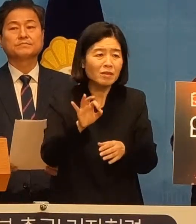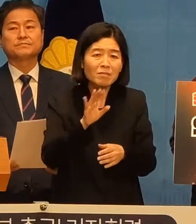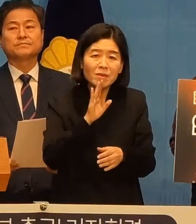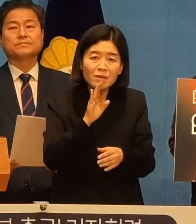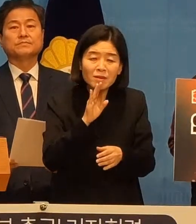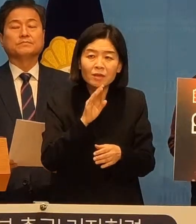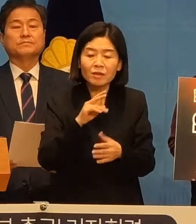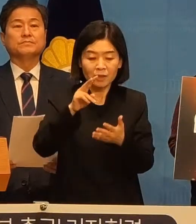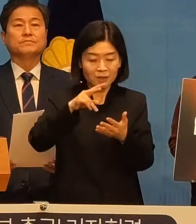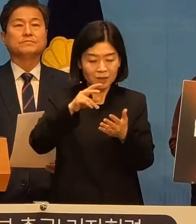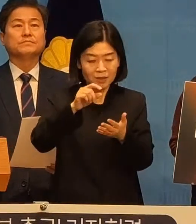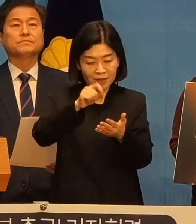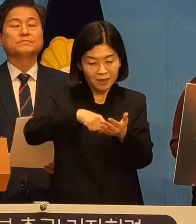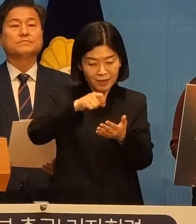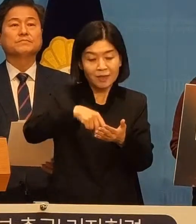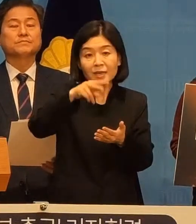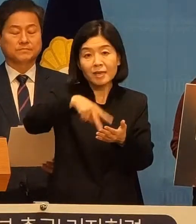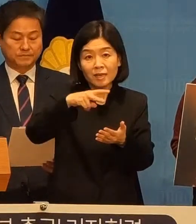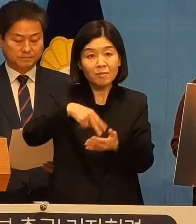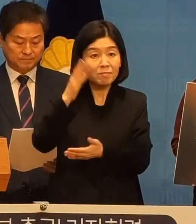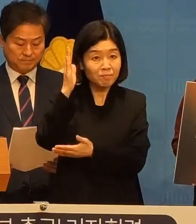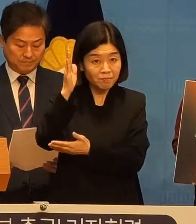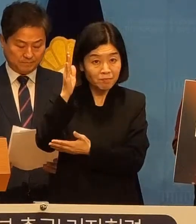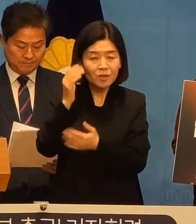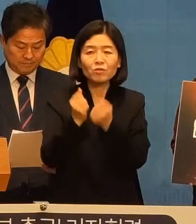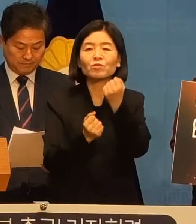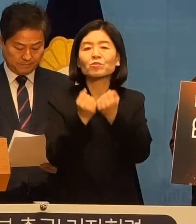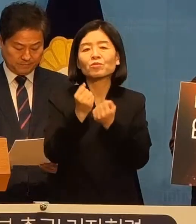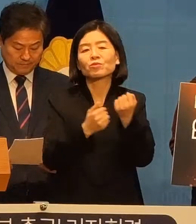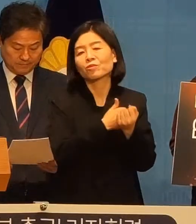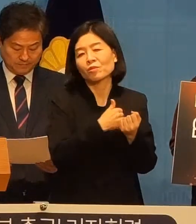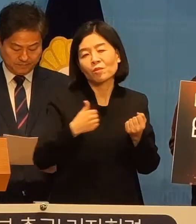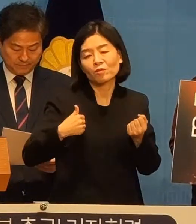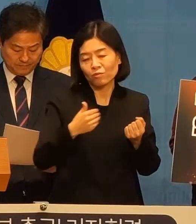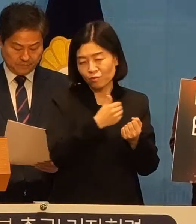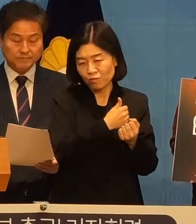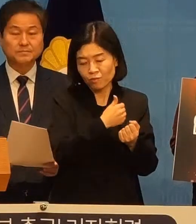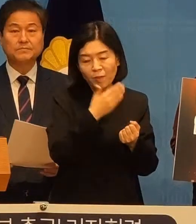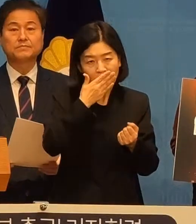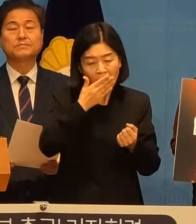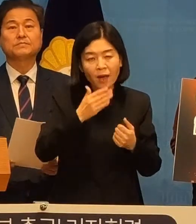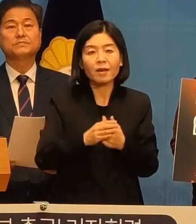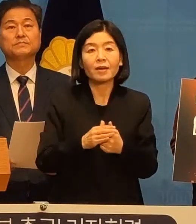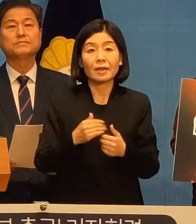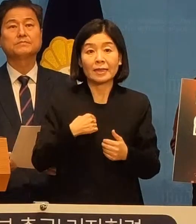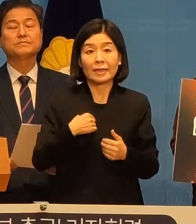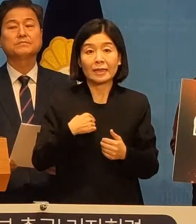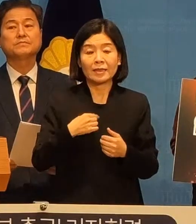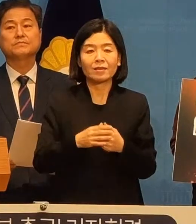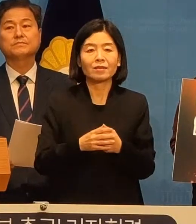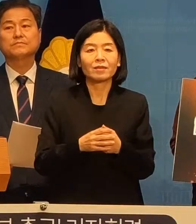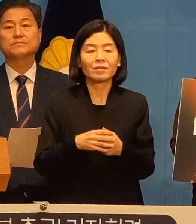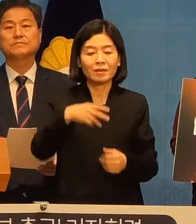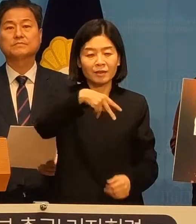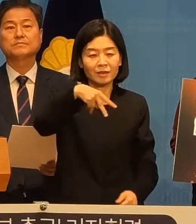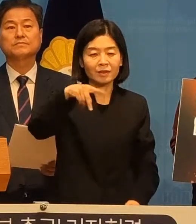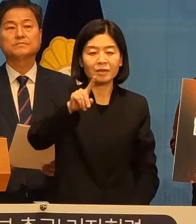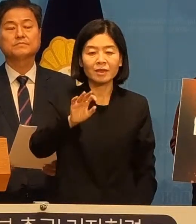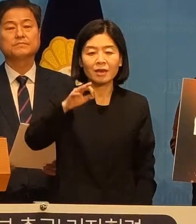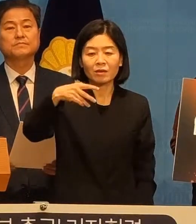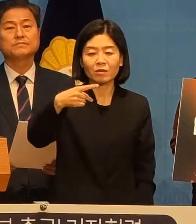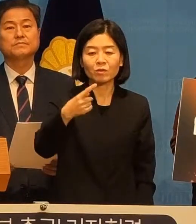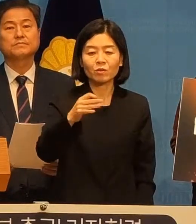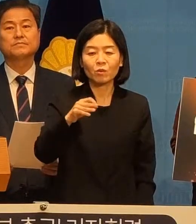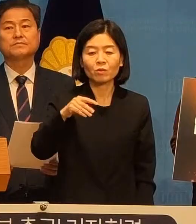기자회견문 낭독을 통해서 충분히 설명이 가능하기 때문에 저는 쌍동선 얘기를 좀 할까 해요.